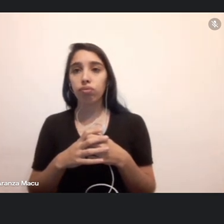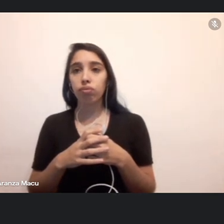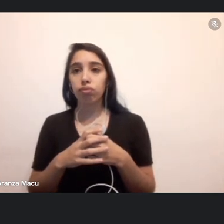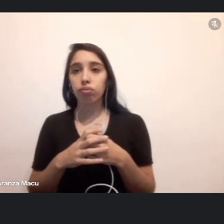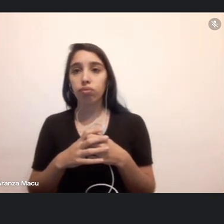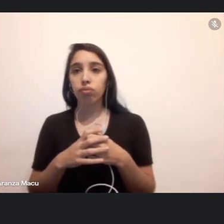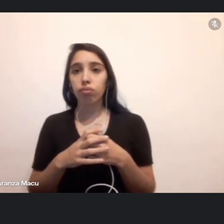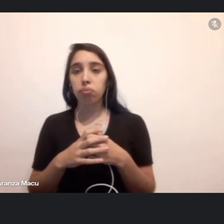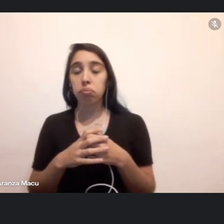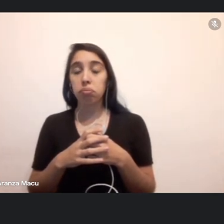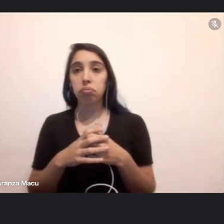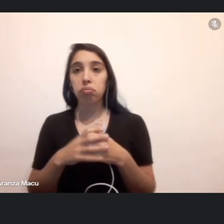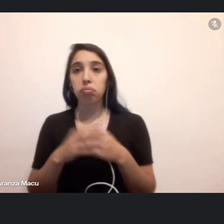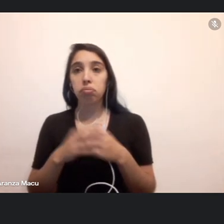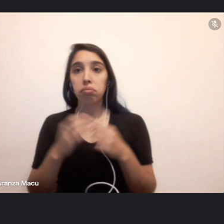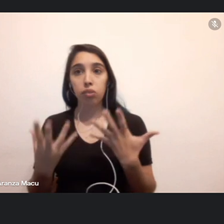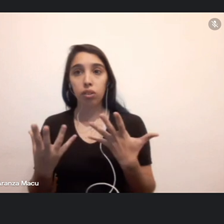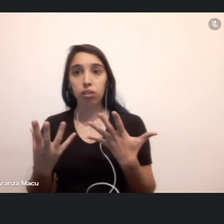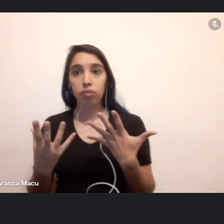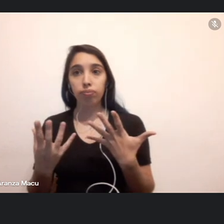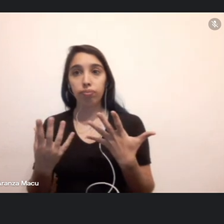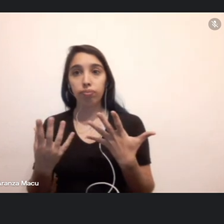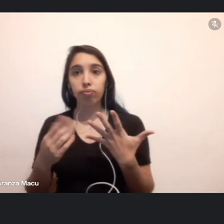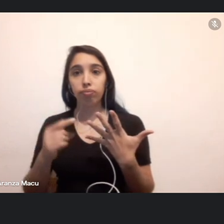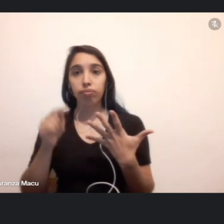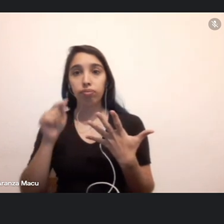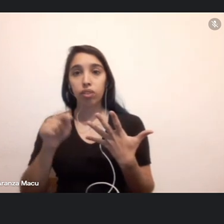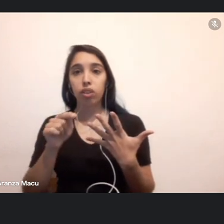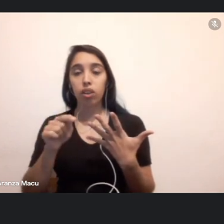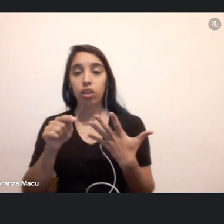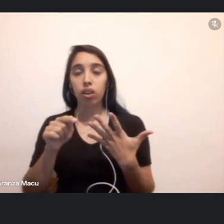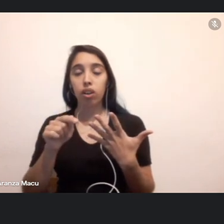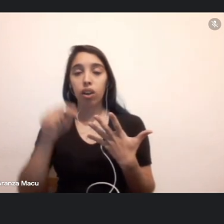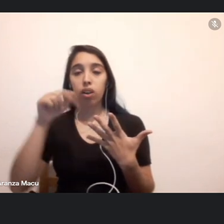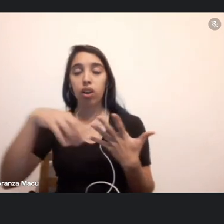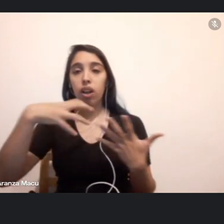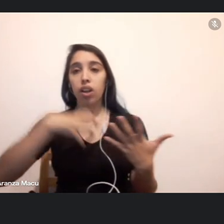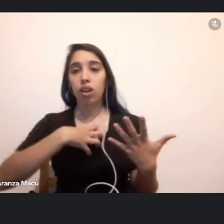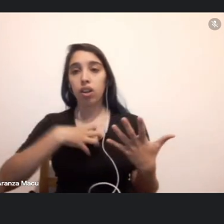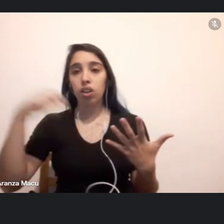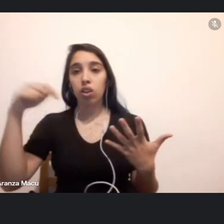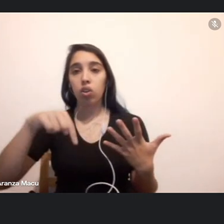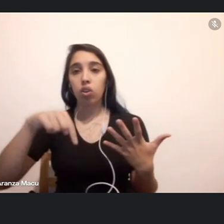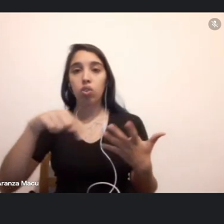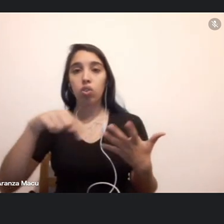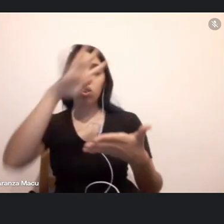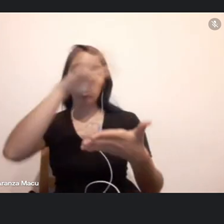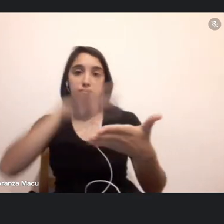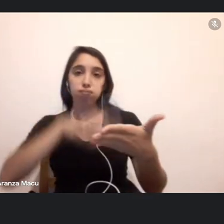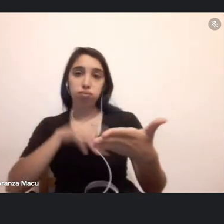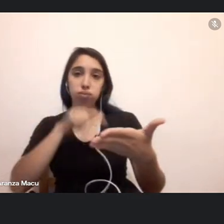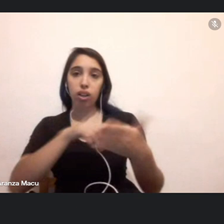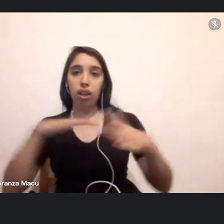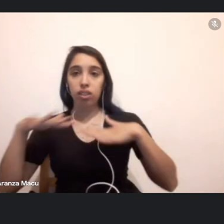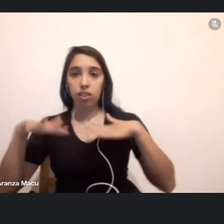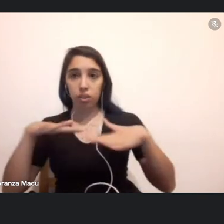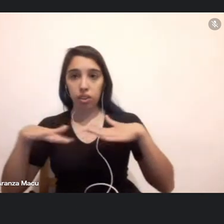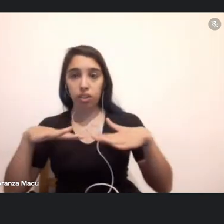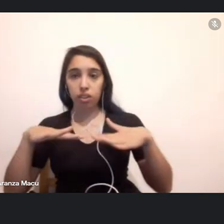Bueno, entonces nos había quedado esta clase que tenían que hacer de tarea, ¿sí? Esta parte